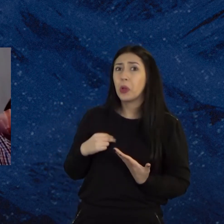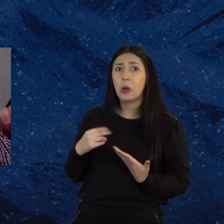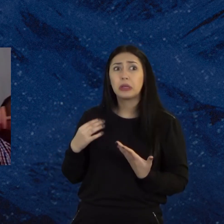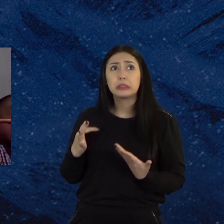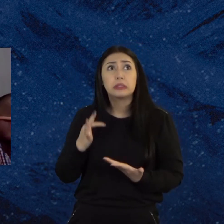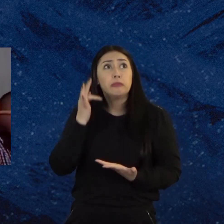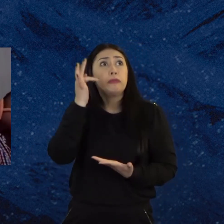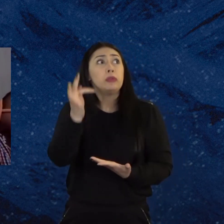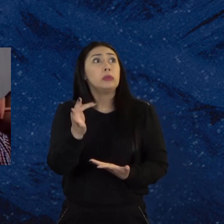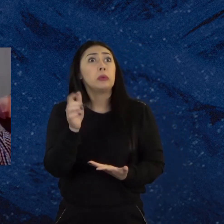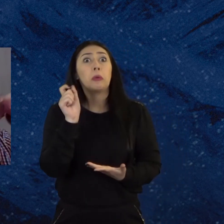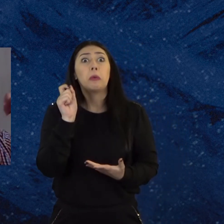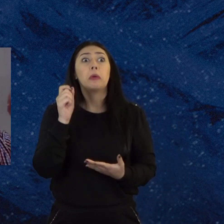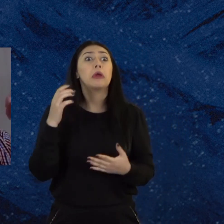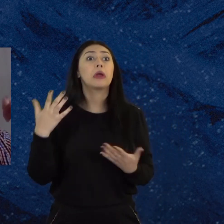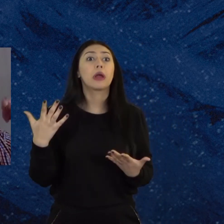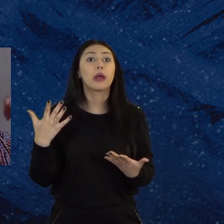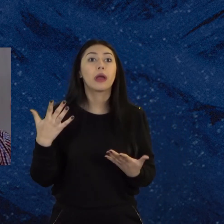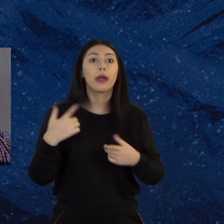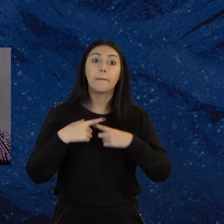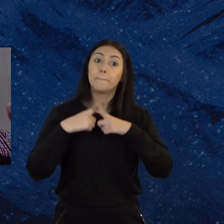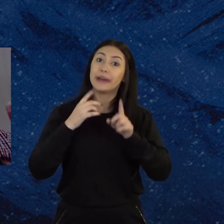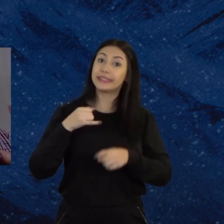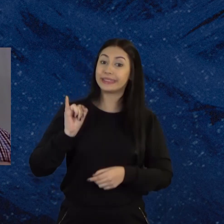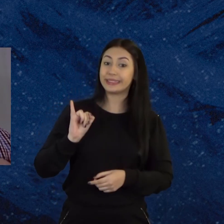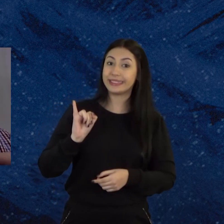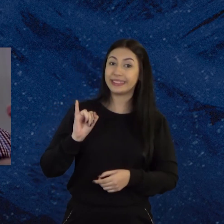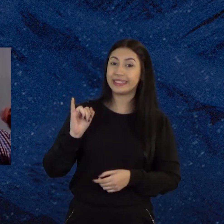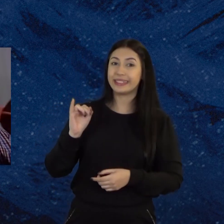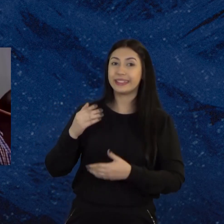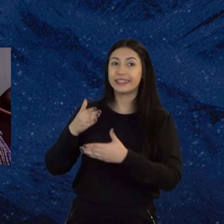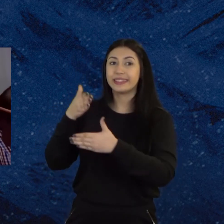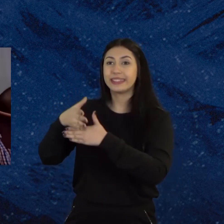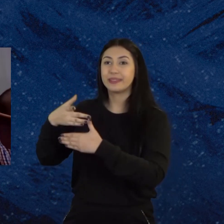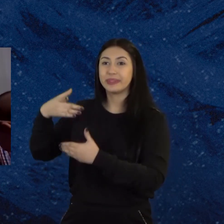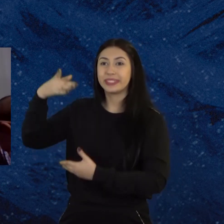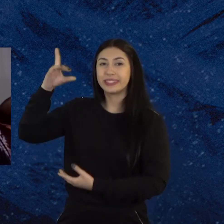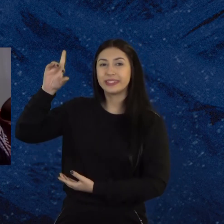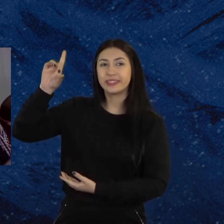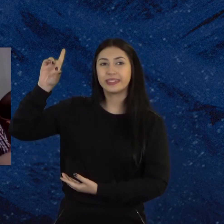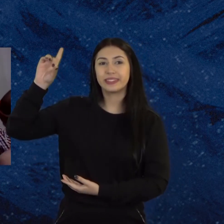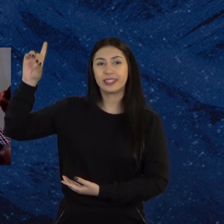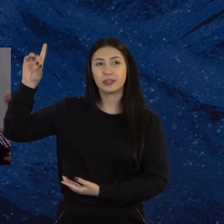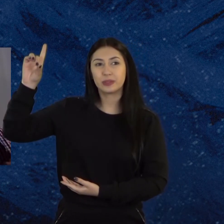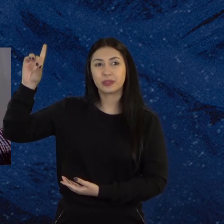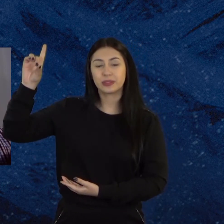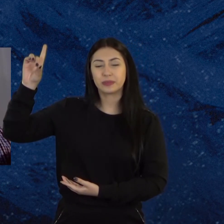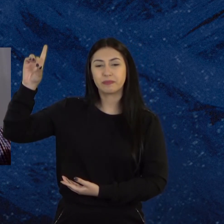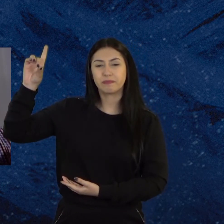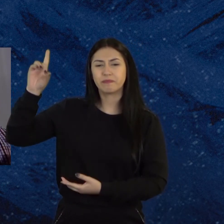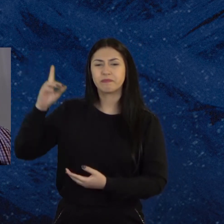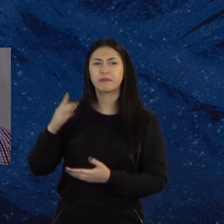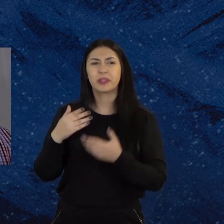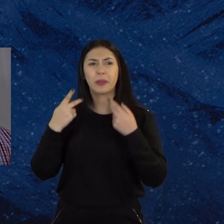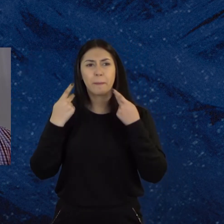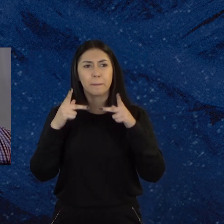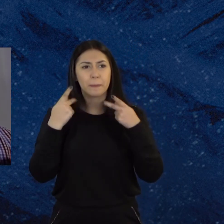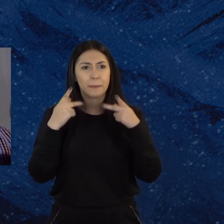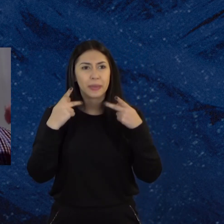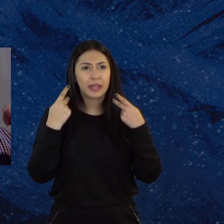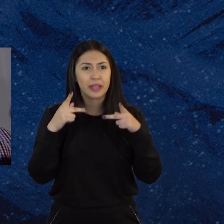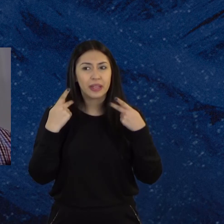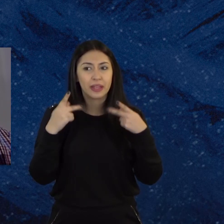o que vai ser de mim amanhã? Mas se entrarmos no Santo dos Santos, nós vamos entrar na palavra da revelação, amém, na palavra profética, que vamos ver muito